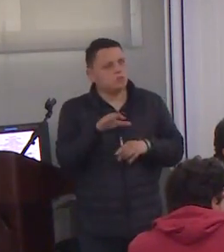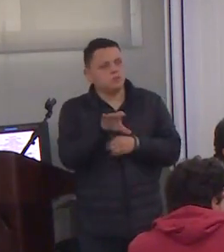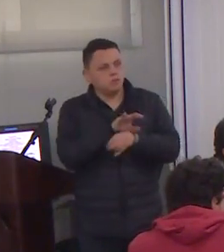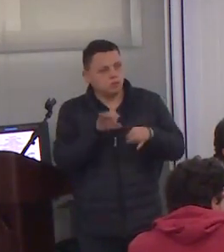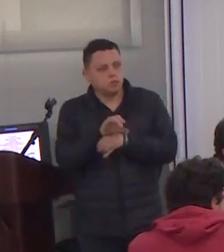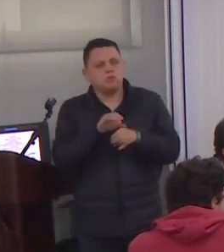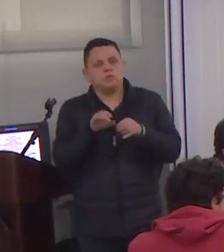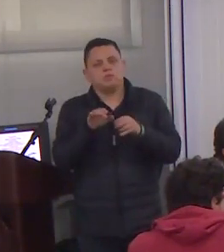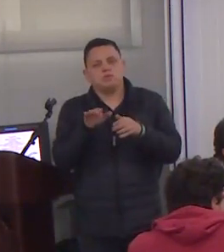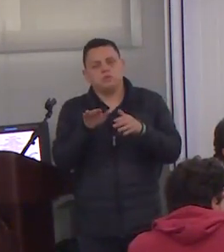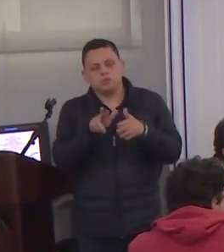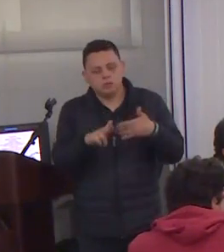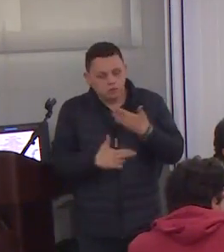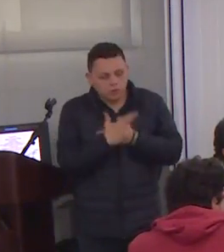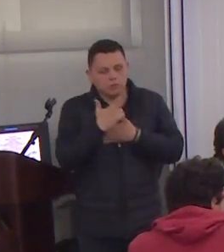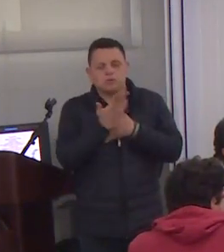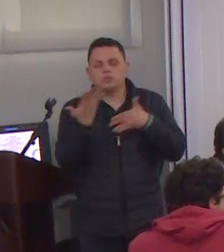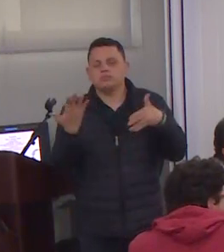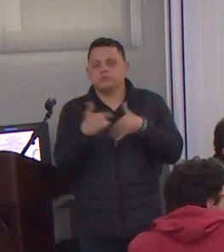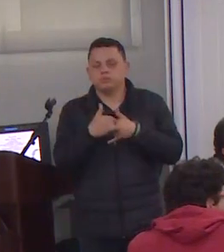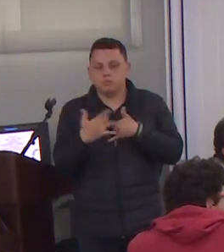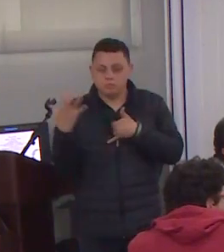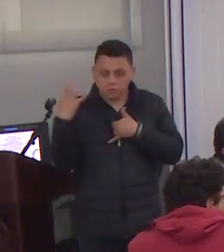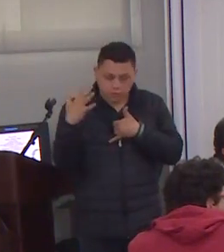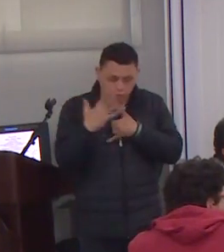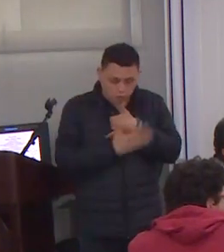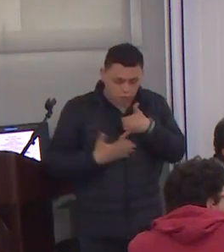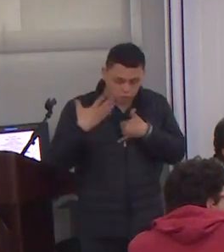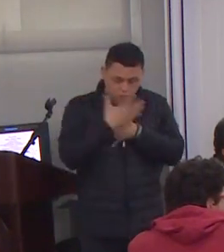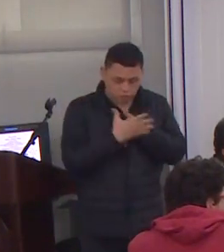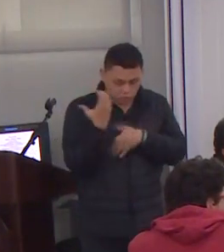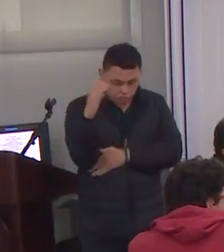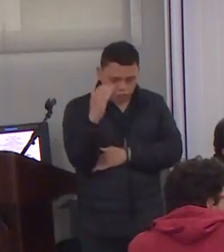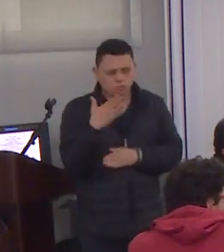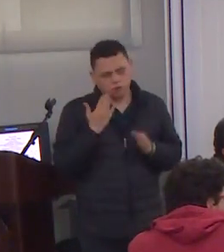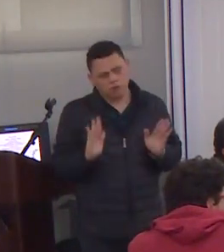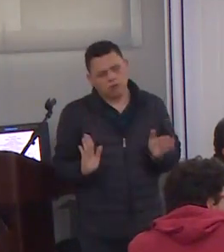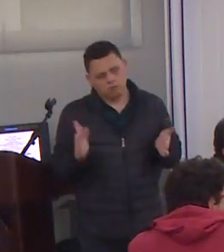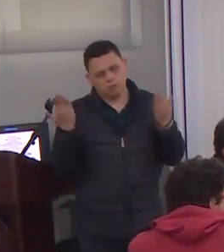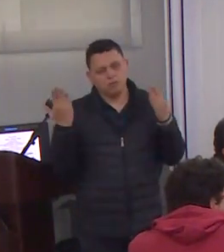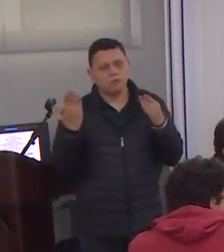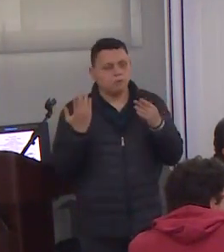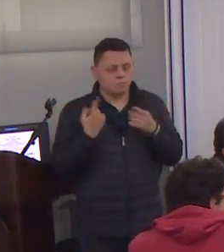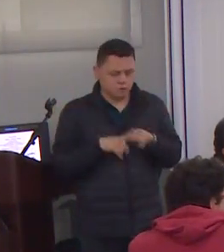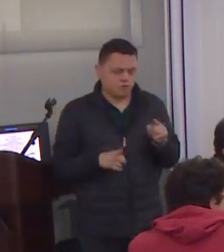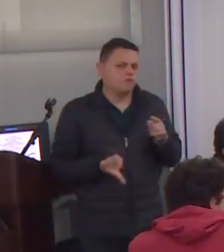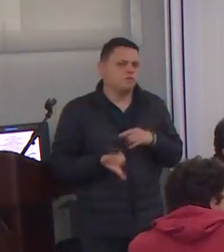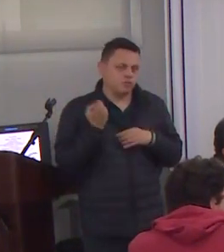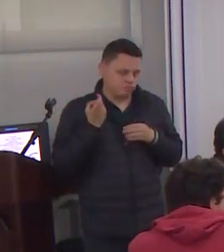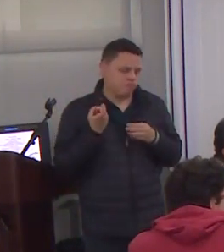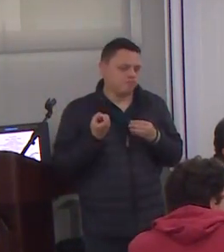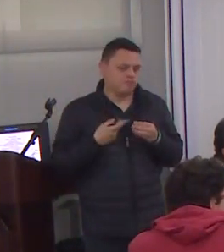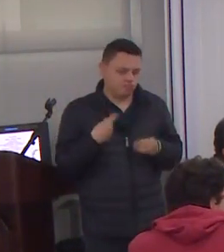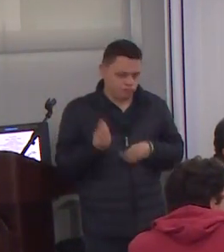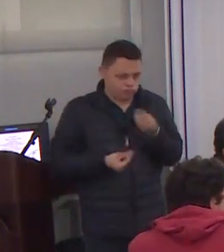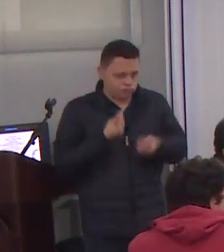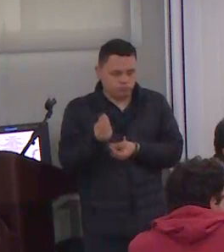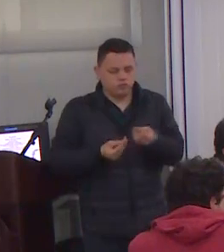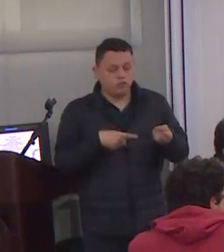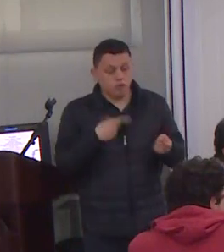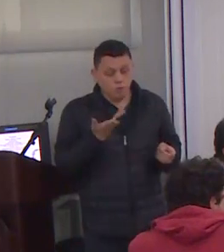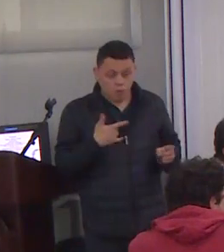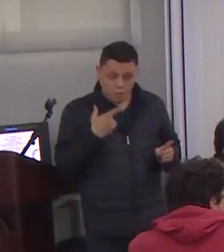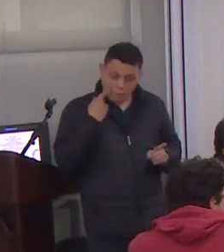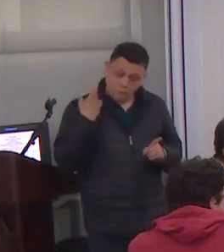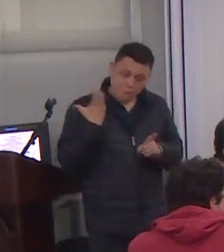en la región en el territorio en nuestro país hemos mejorado pero está todo por hacer ¿cómo hemos impactado?